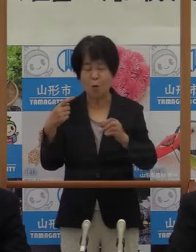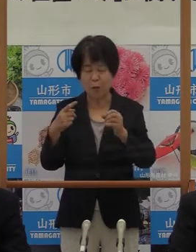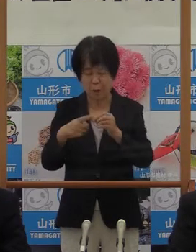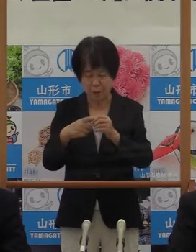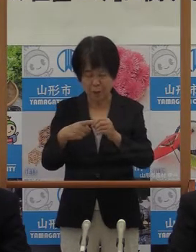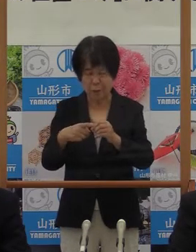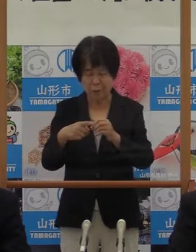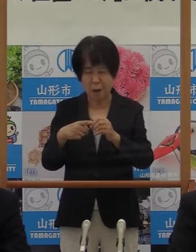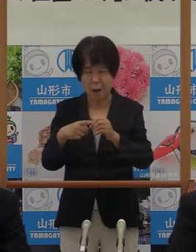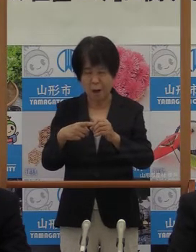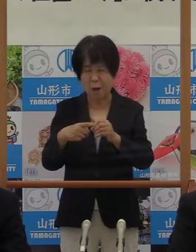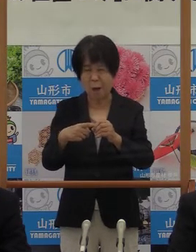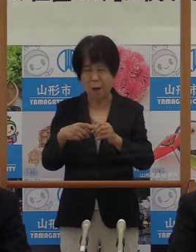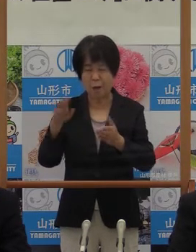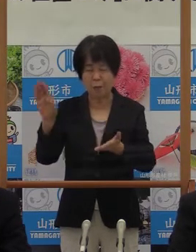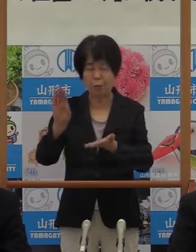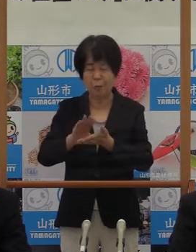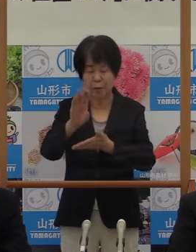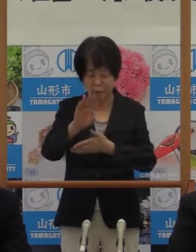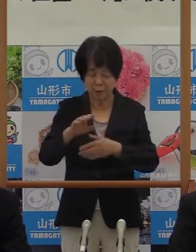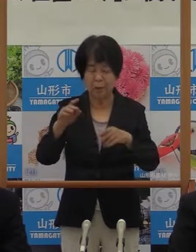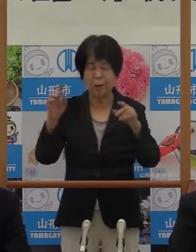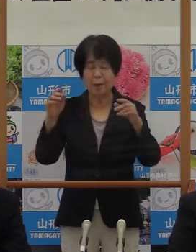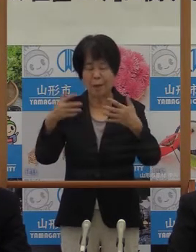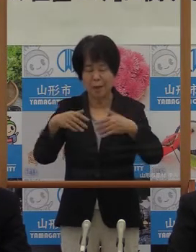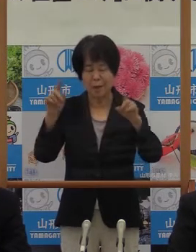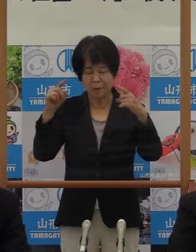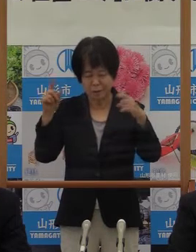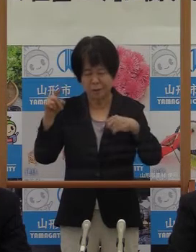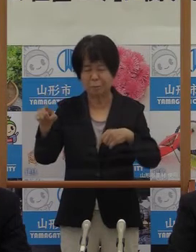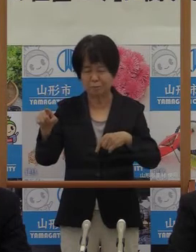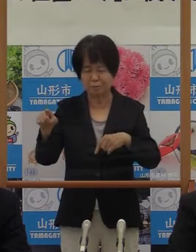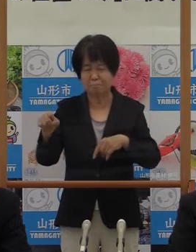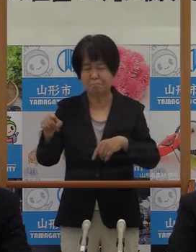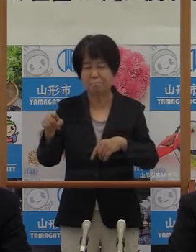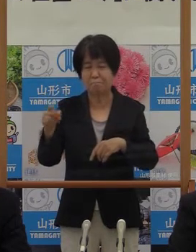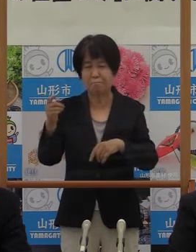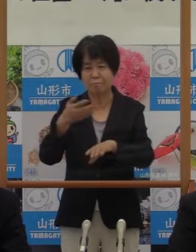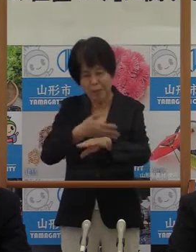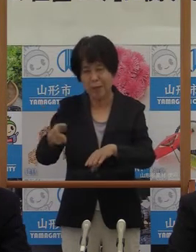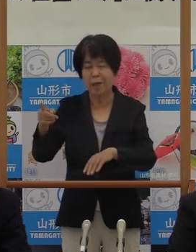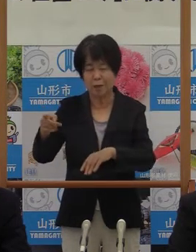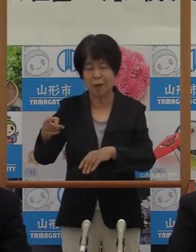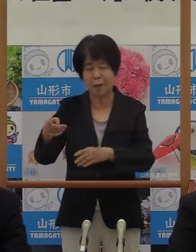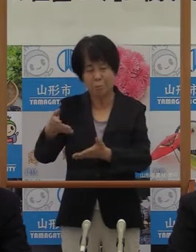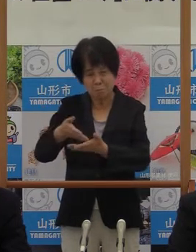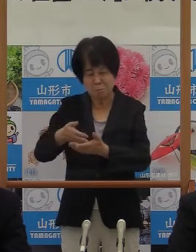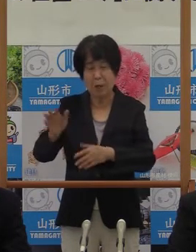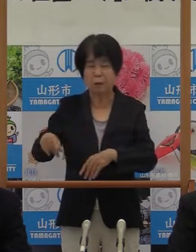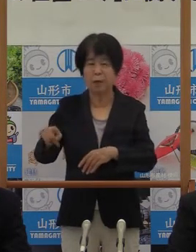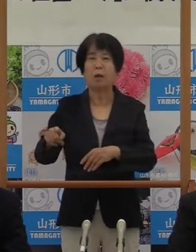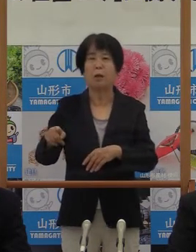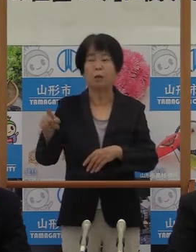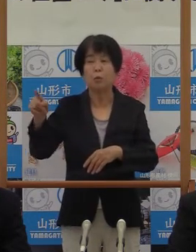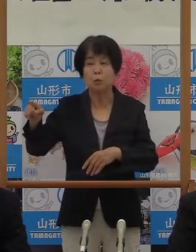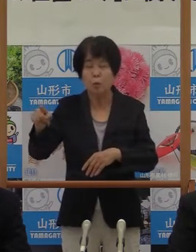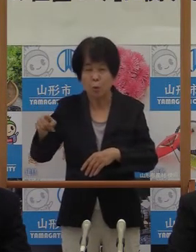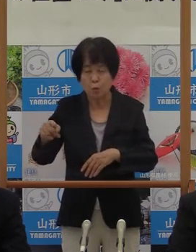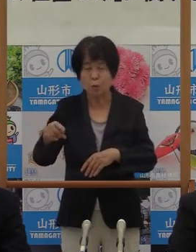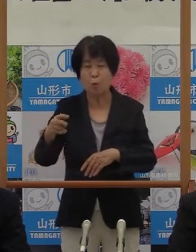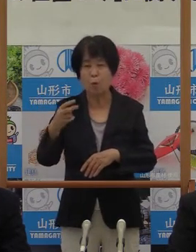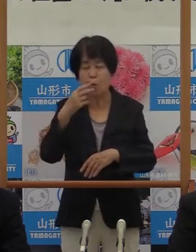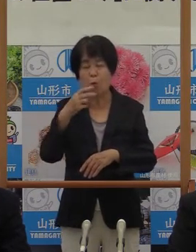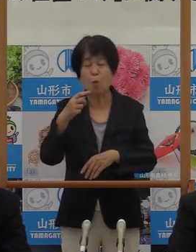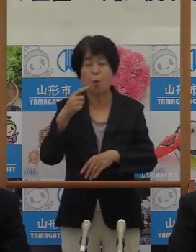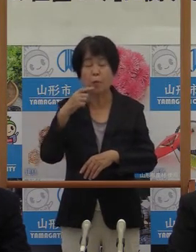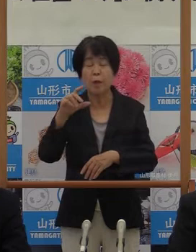経緯と流れて、私も非常に残念でございました。で公民案についてはですね、一部報道された